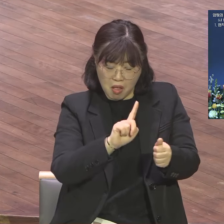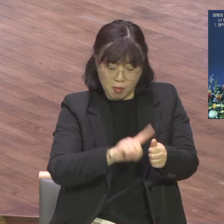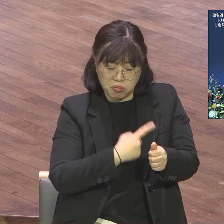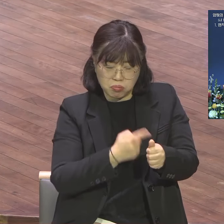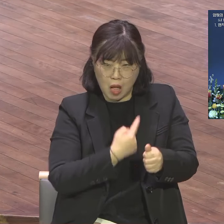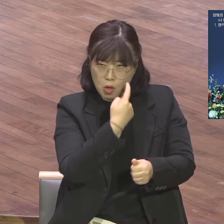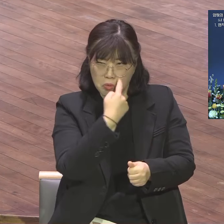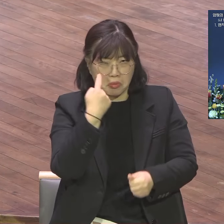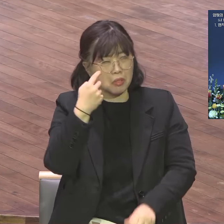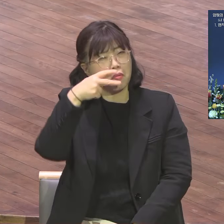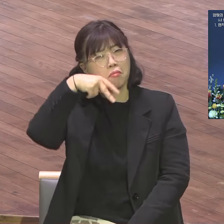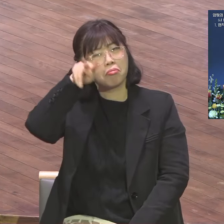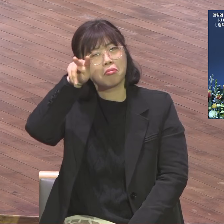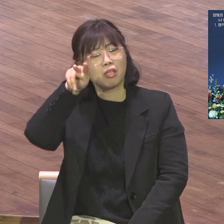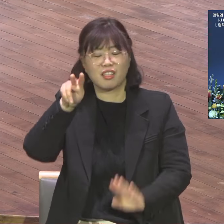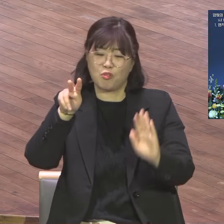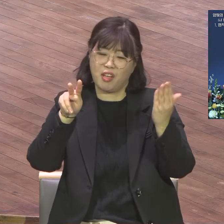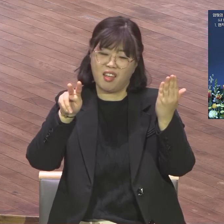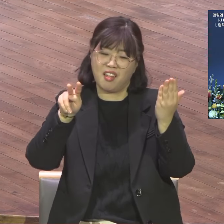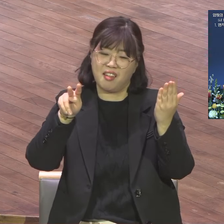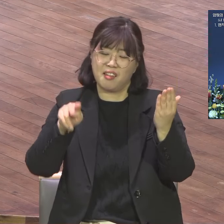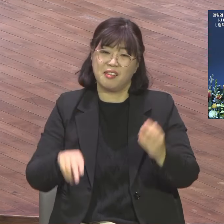교만하고 오만한 눈.